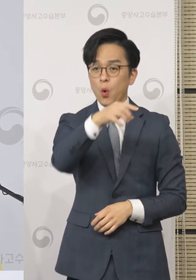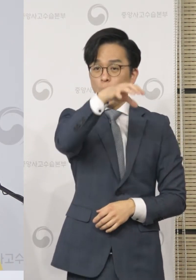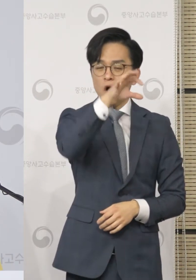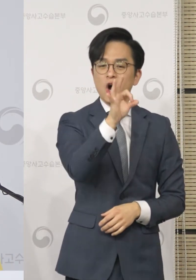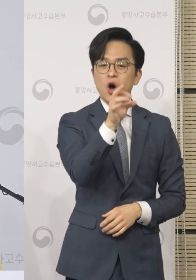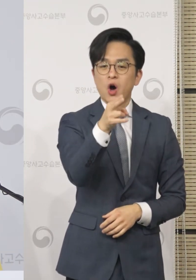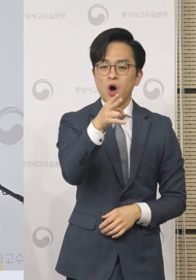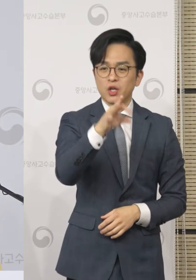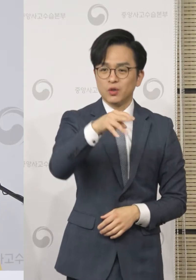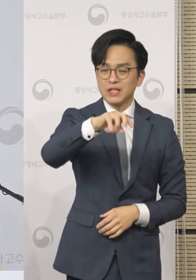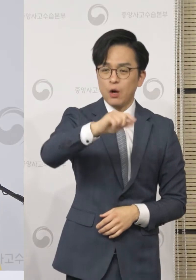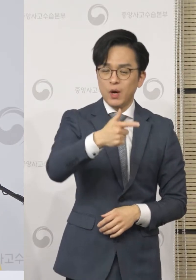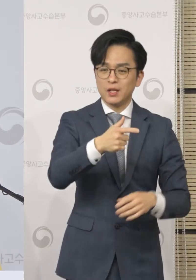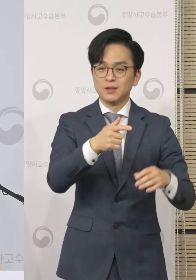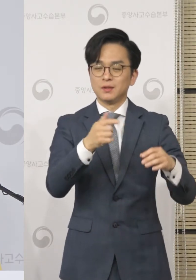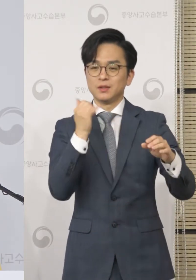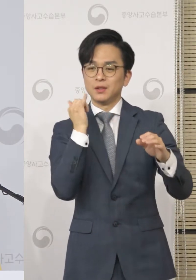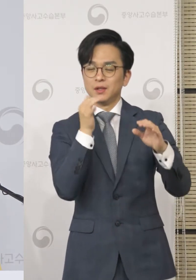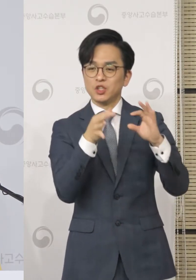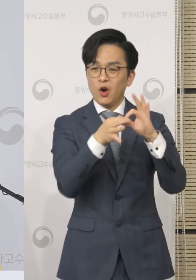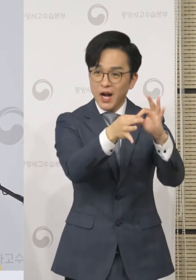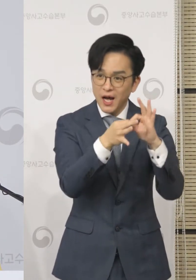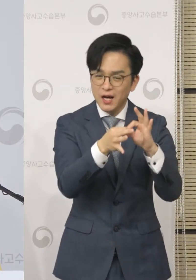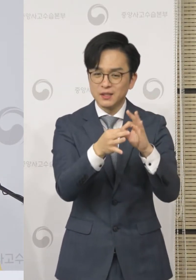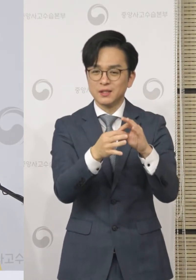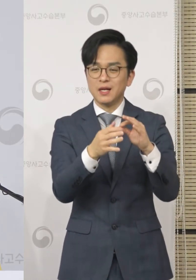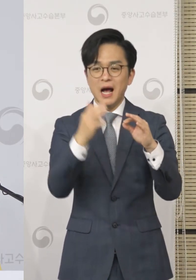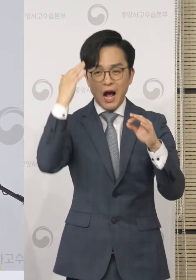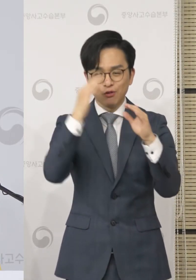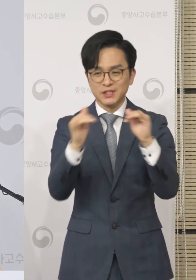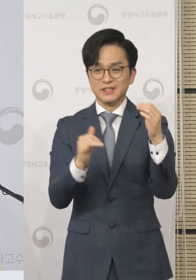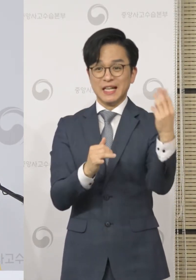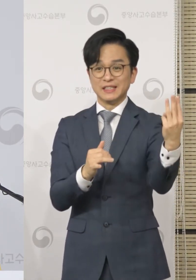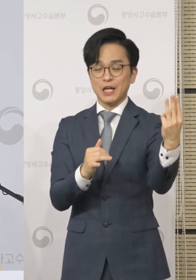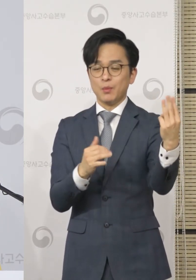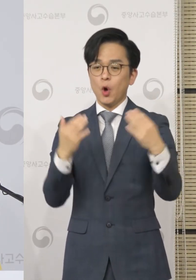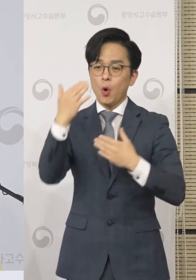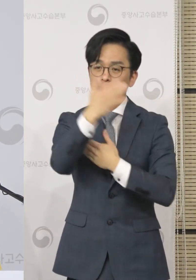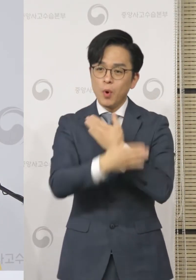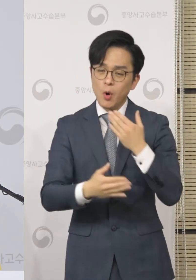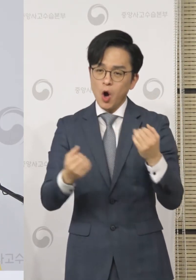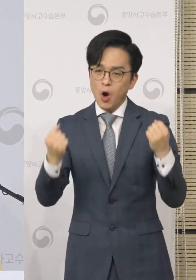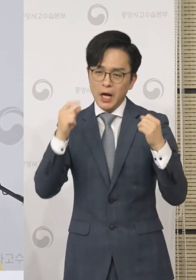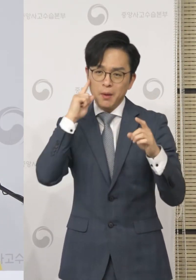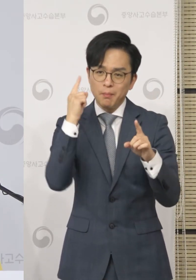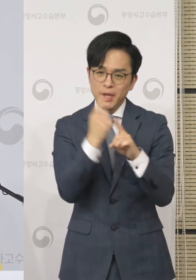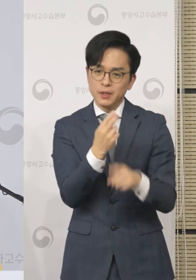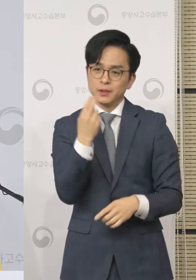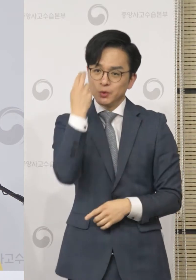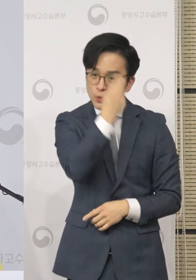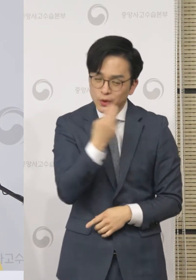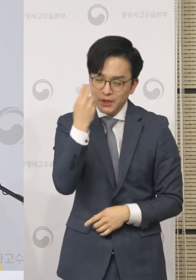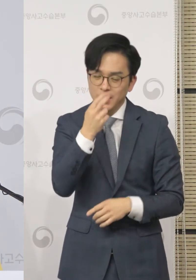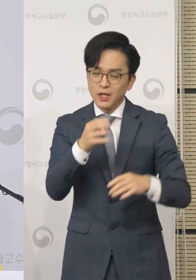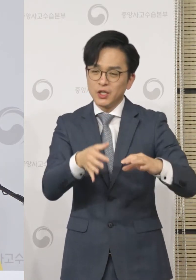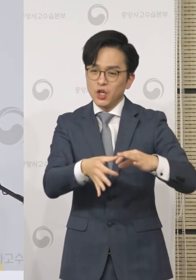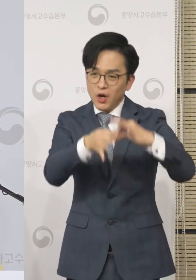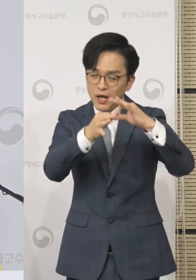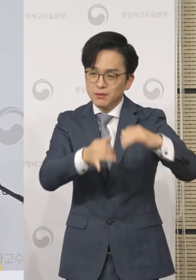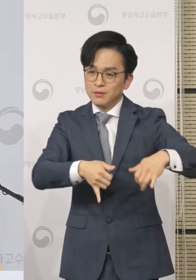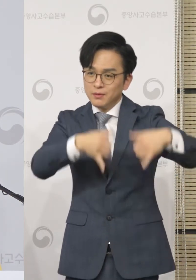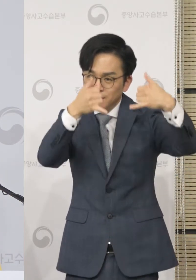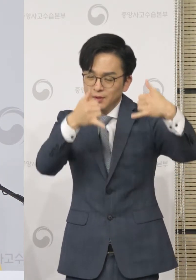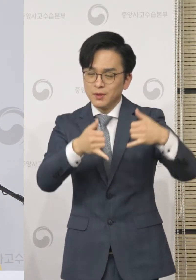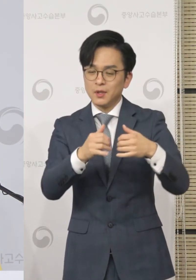통해 우리 국민 확진자의 상태를 지속적으로 모니터링하면서 적절한 의료 서비스를 받을 수